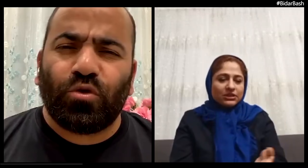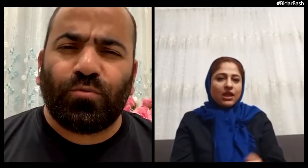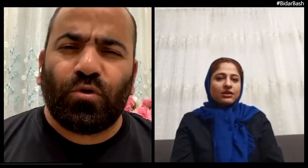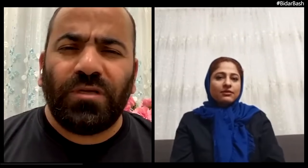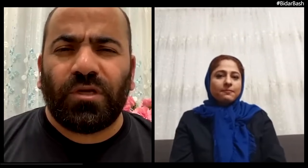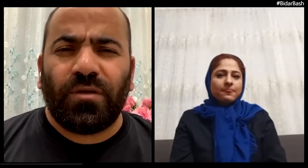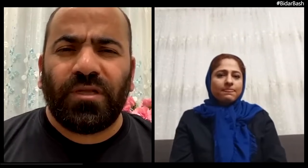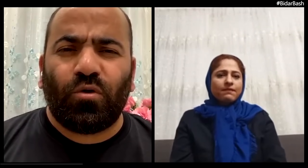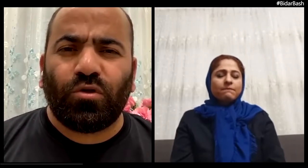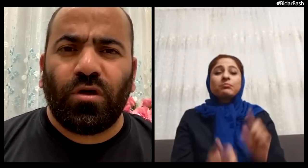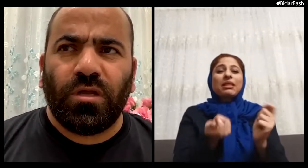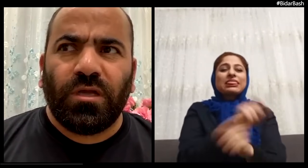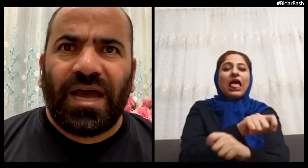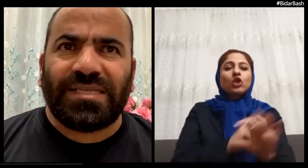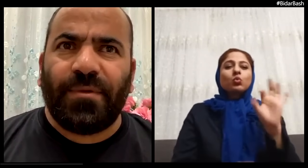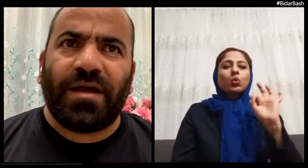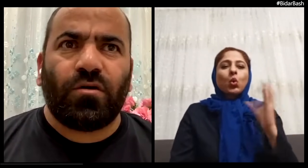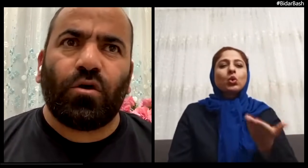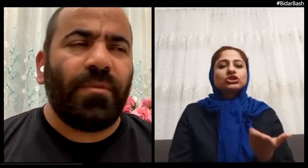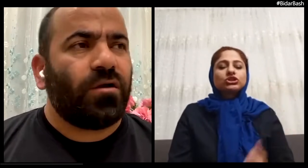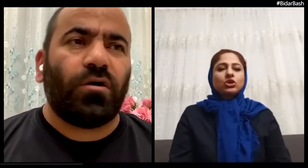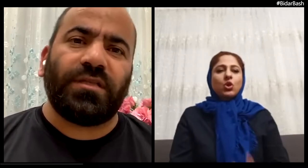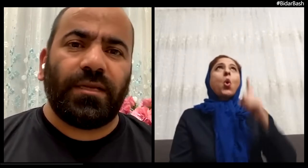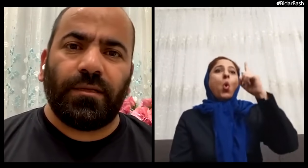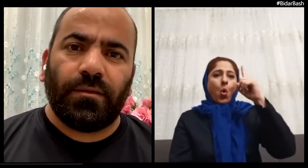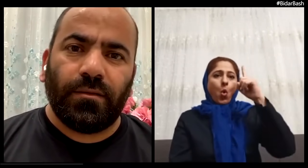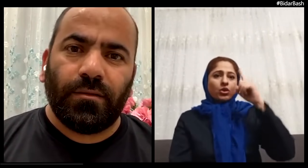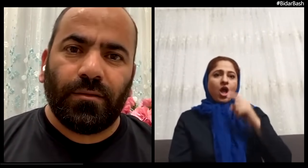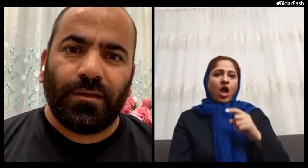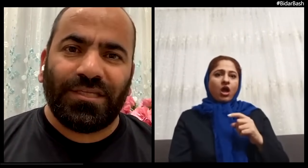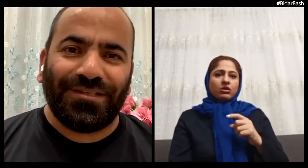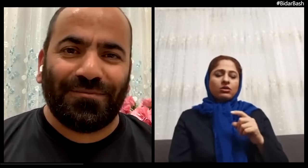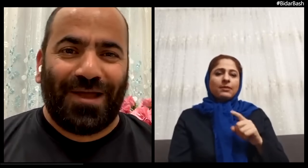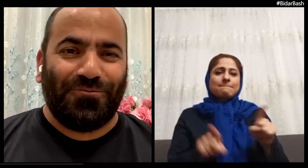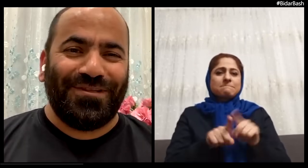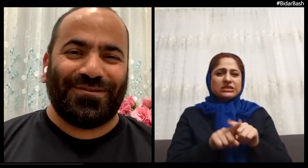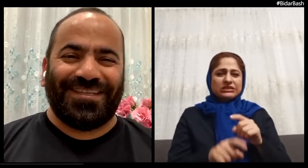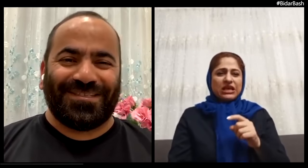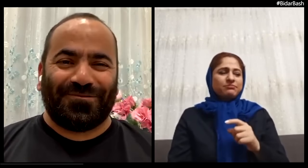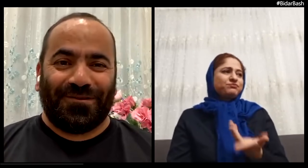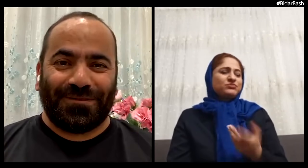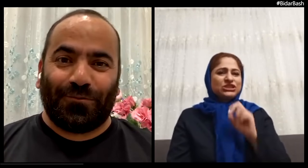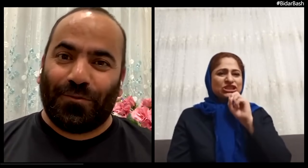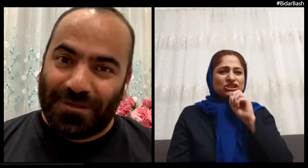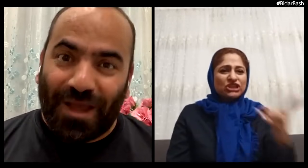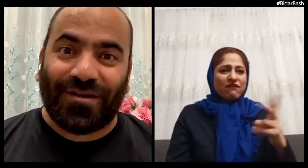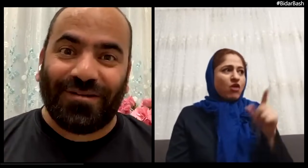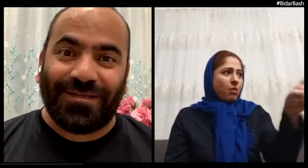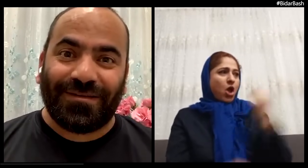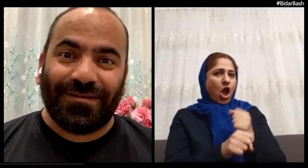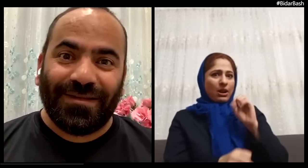ترجمه درست بکنی میخوای بگی خدا از همه مکارها مکارتره؟ این که معلومه اینجوری نیست. خدا میگه، خدا